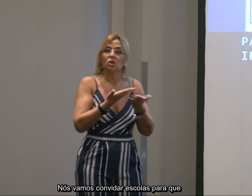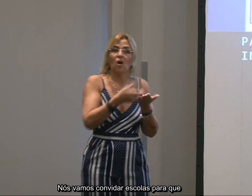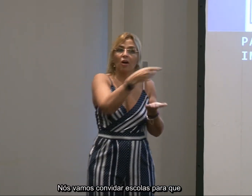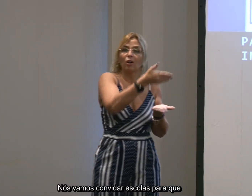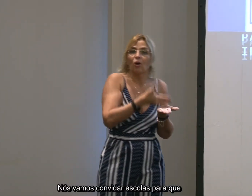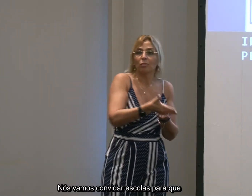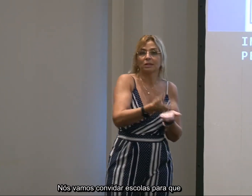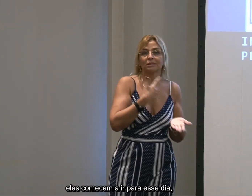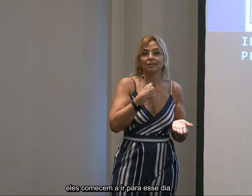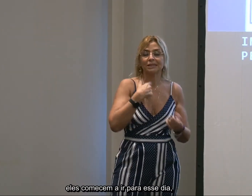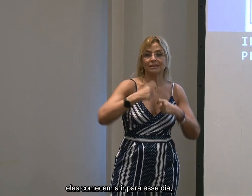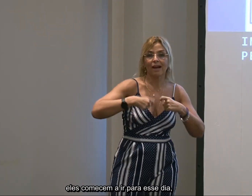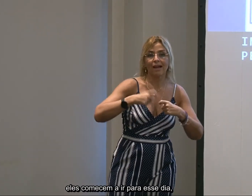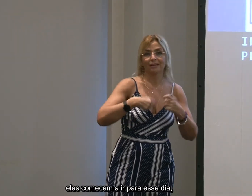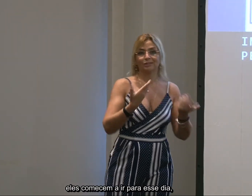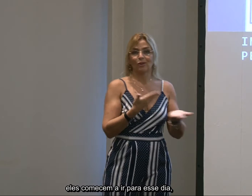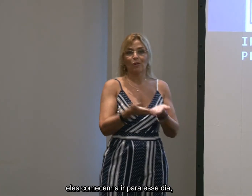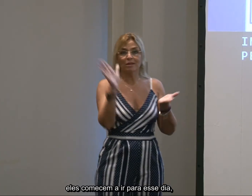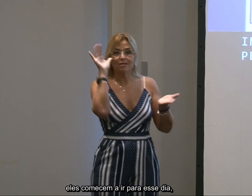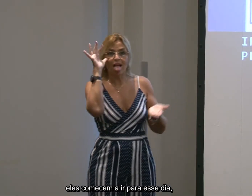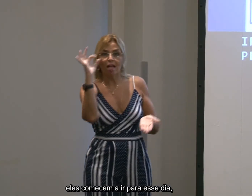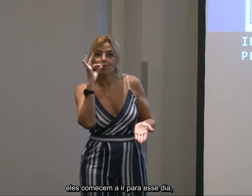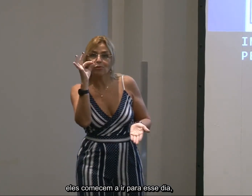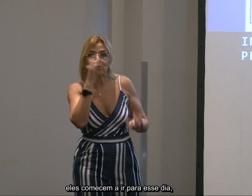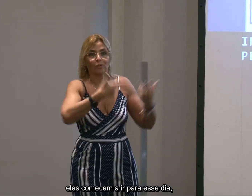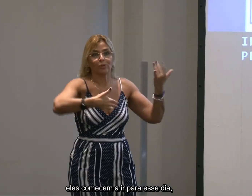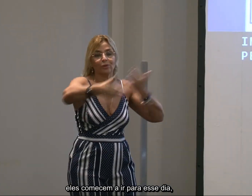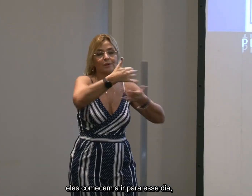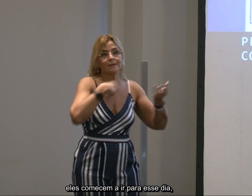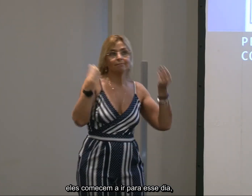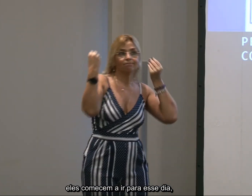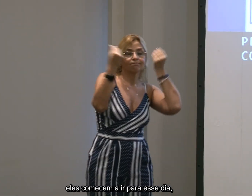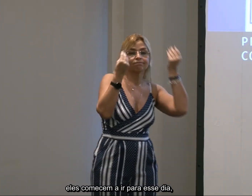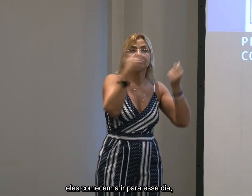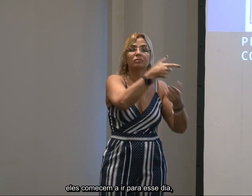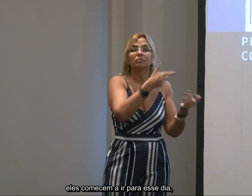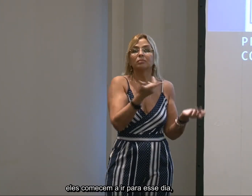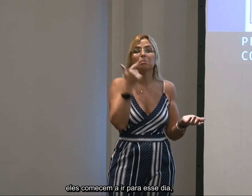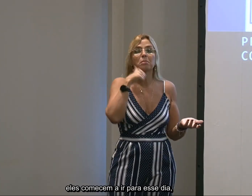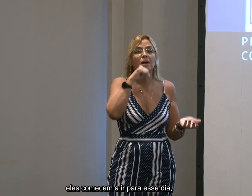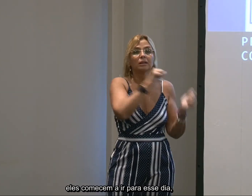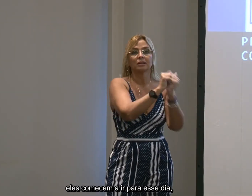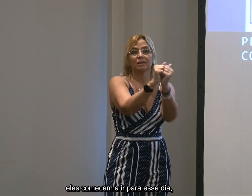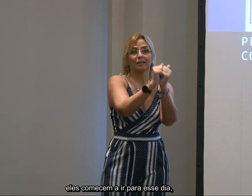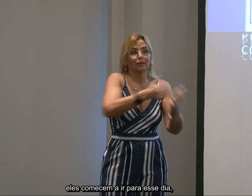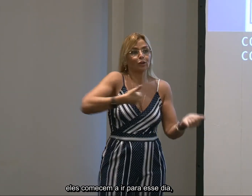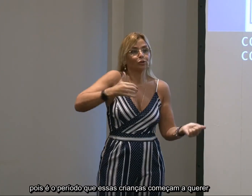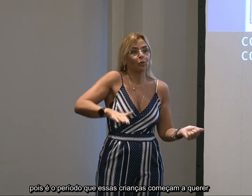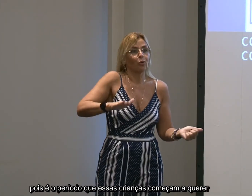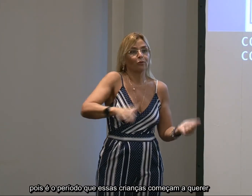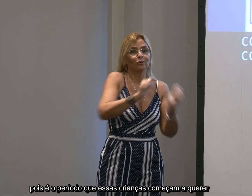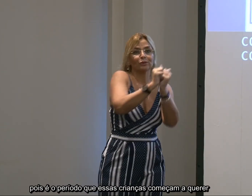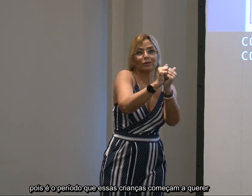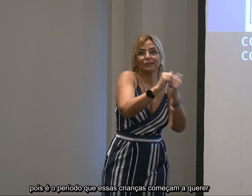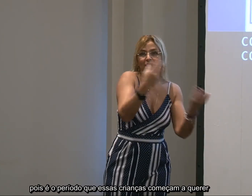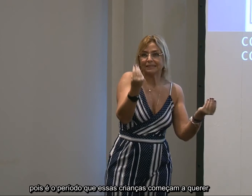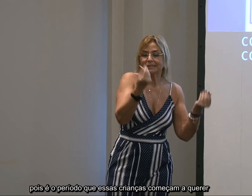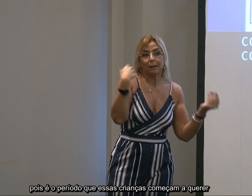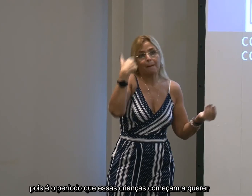que eles comecem a ir para esse tratamento, para esse dia, porque é o período que essas crianças começam a